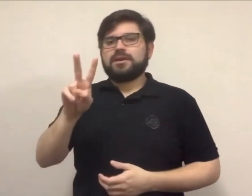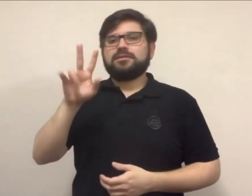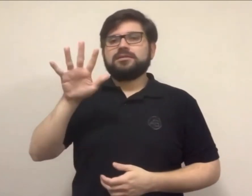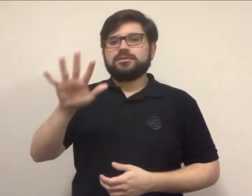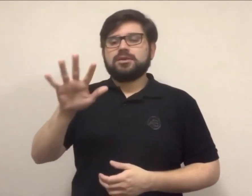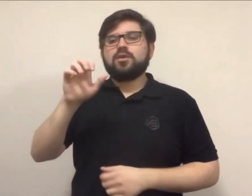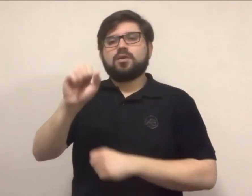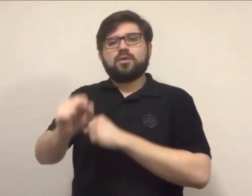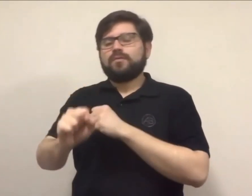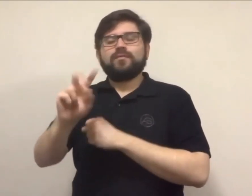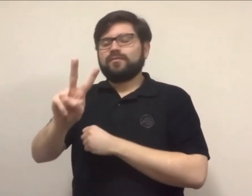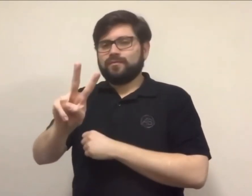sus necesidades